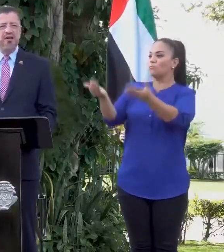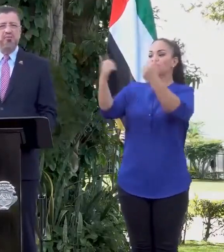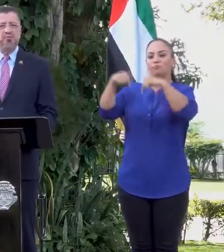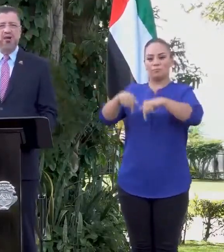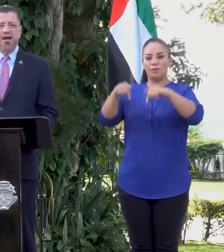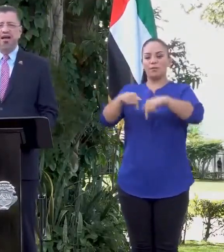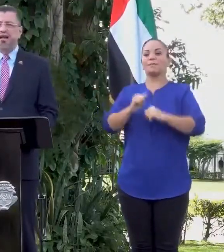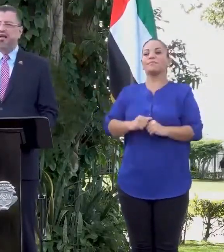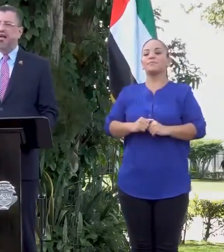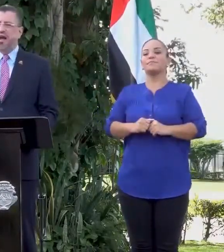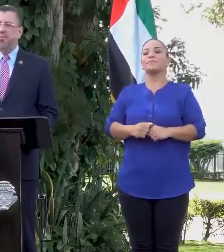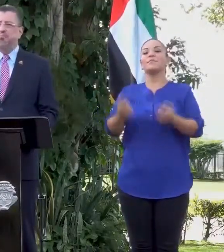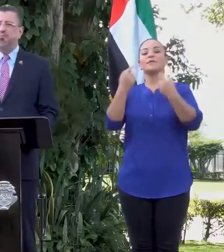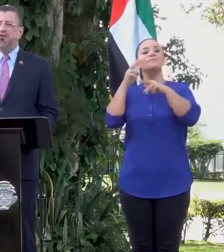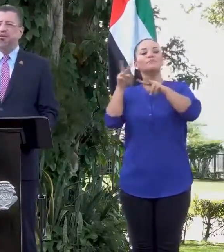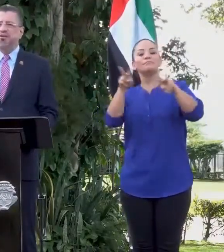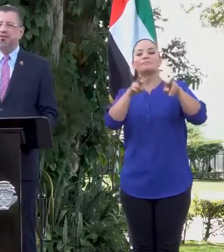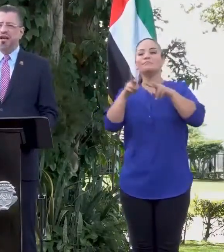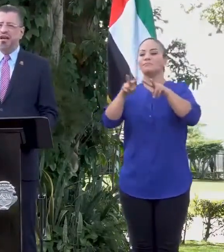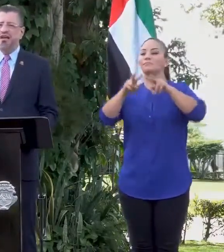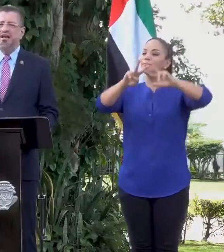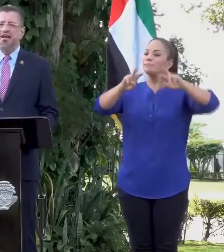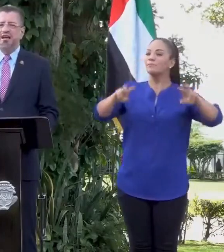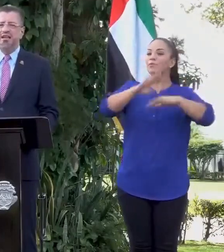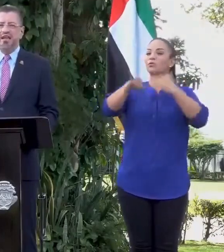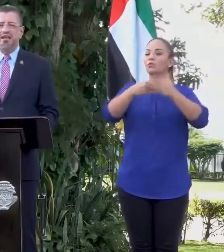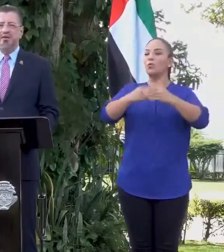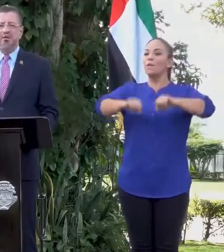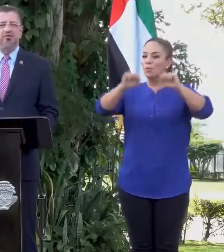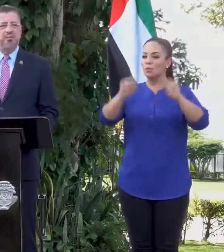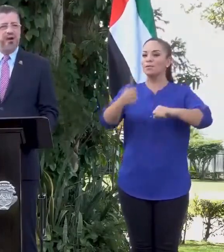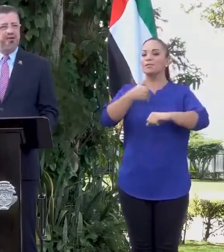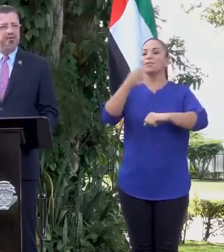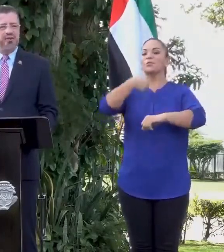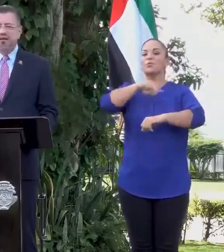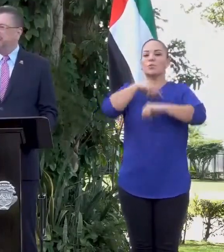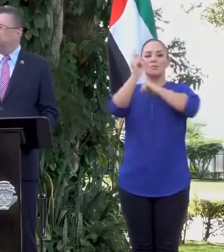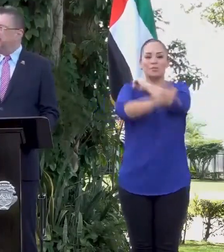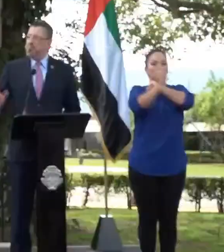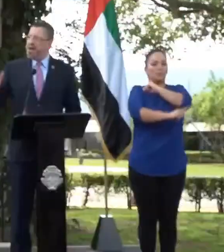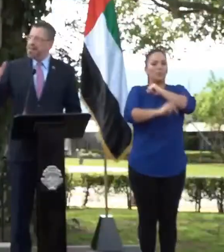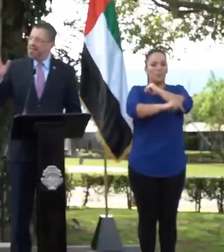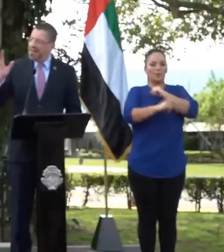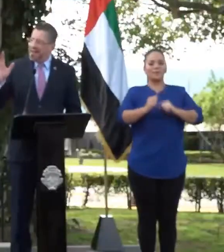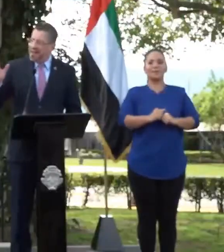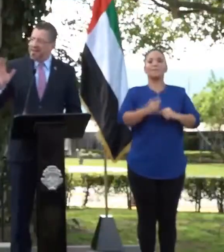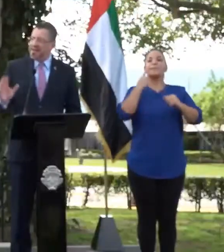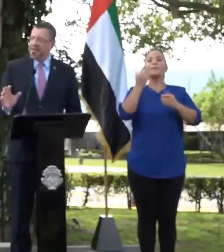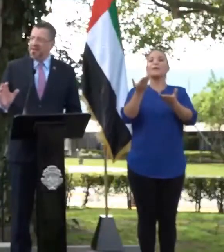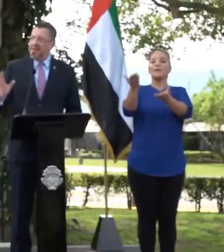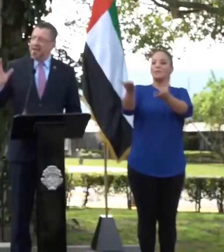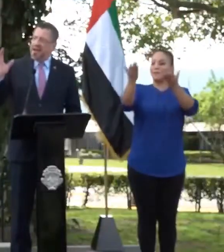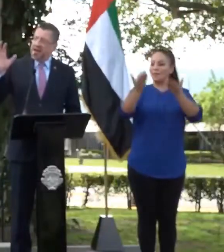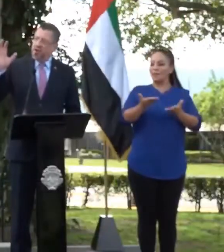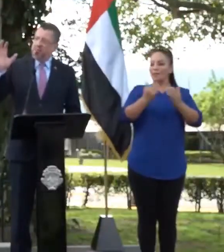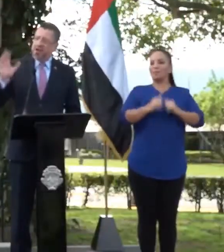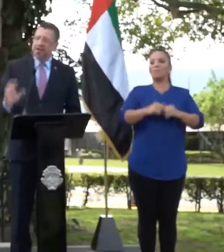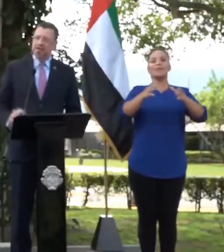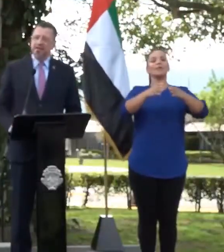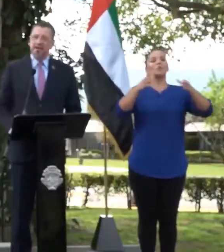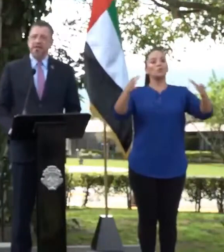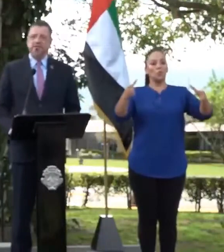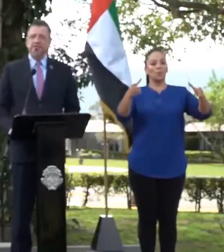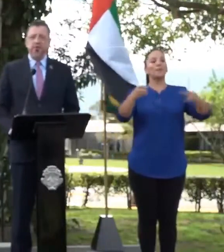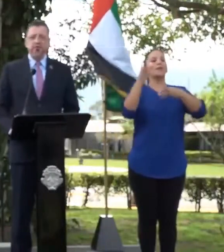a ver y explorar el gran potencial que tiene nuestra patria para atraer la